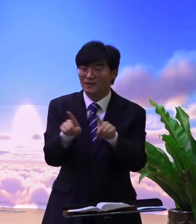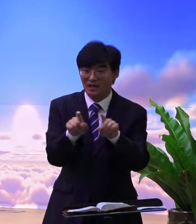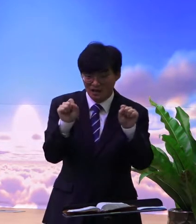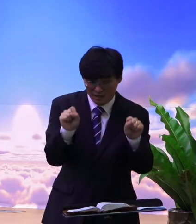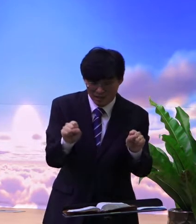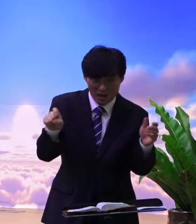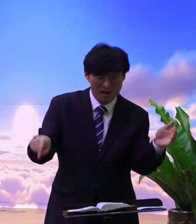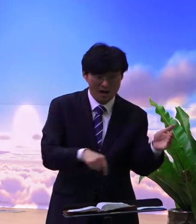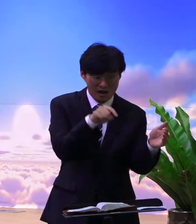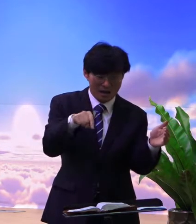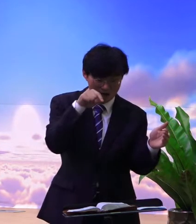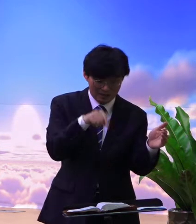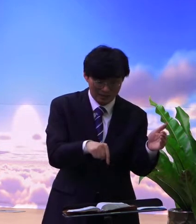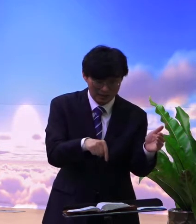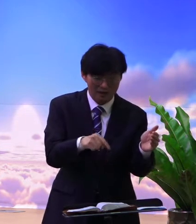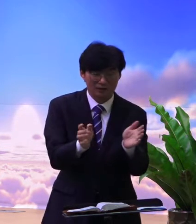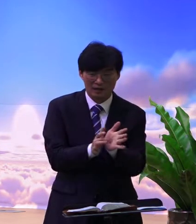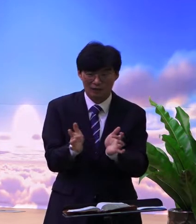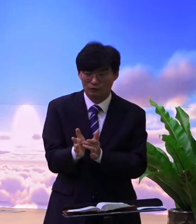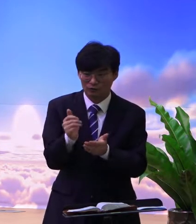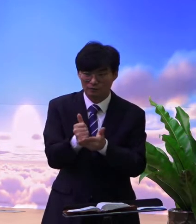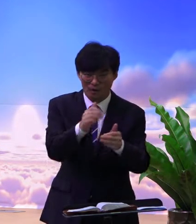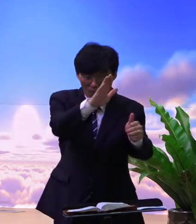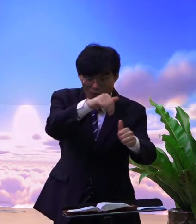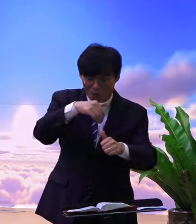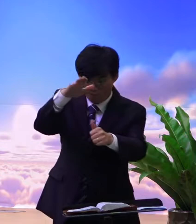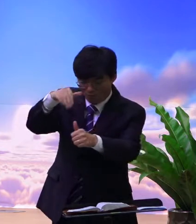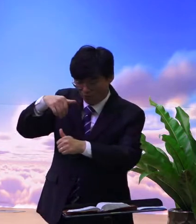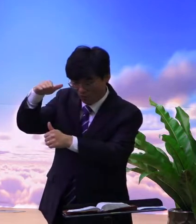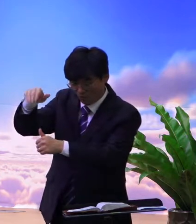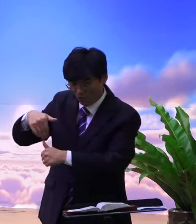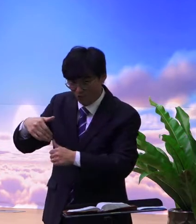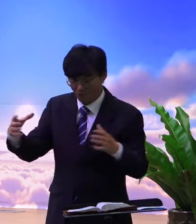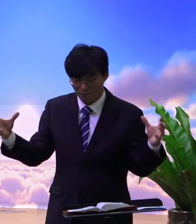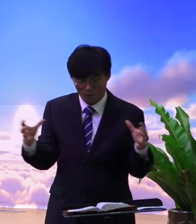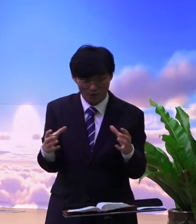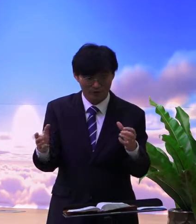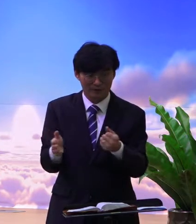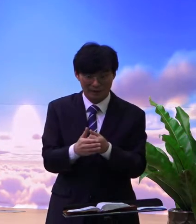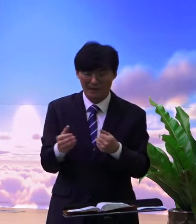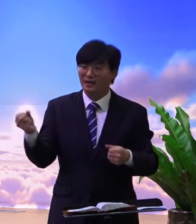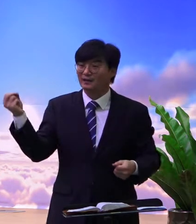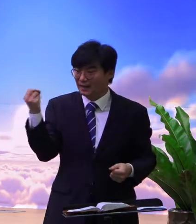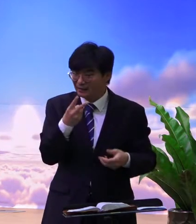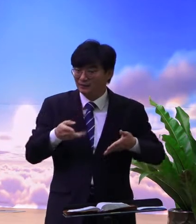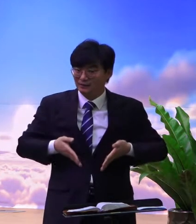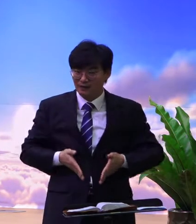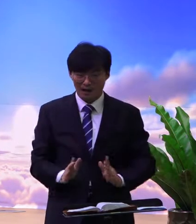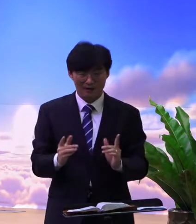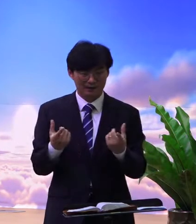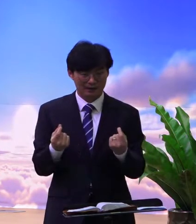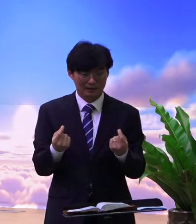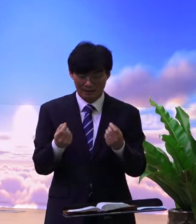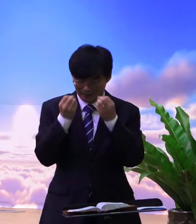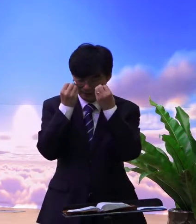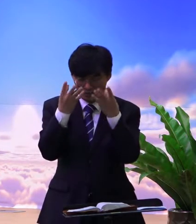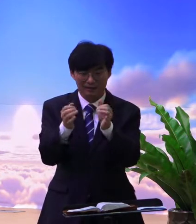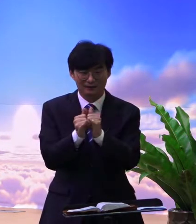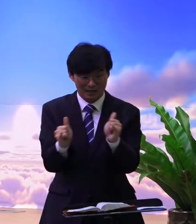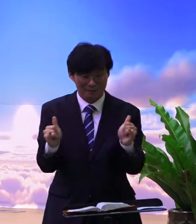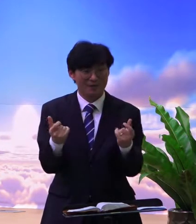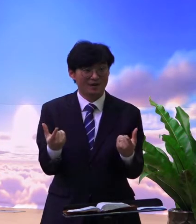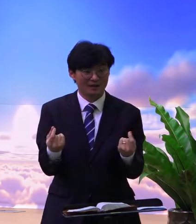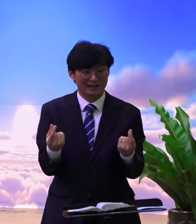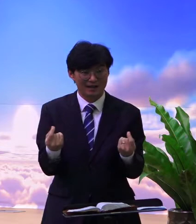받았으니 그리스도 예수 안에서 거듭나 하나님의 공동체인 이 교회 공동체를 함께 이루었으니